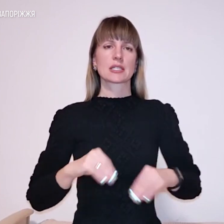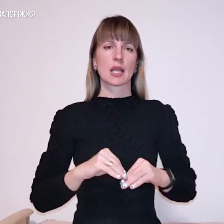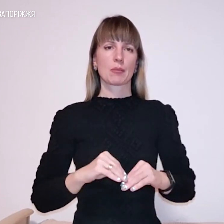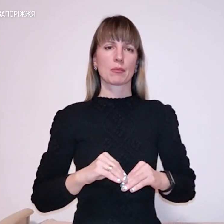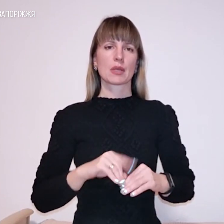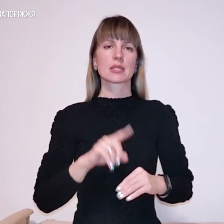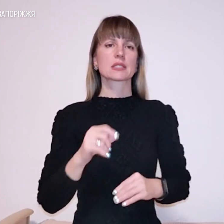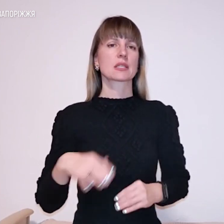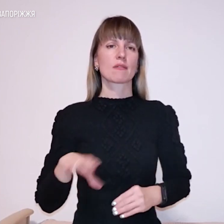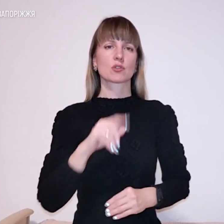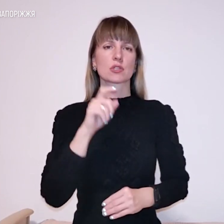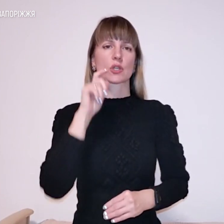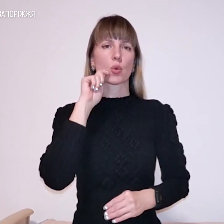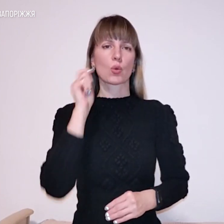за все, за Україну нашу.